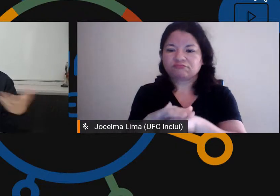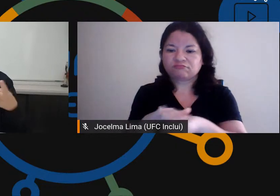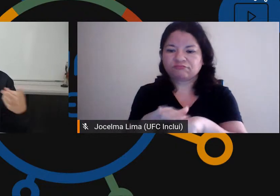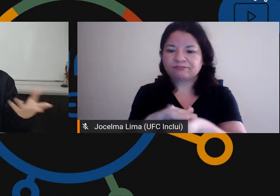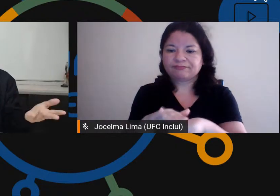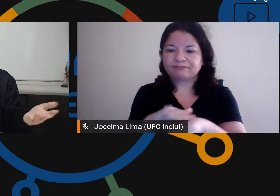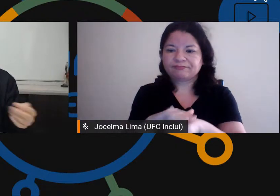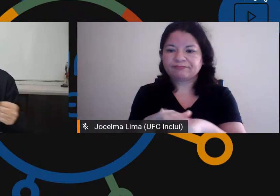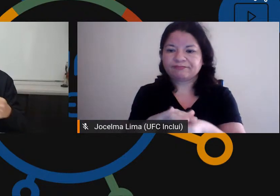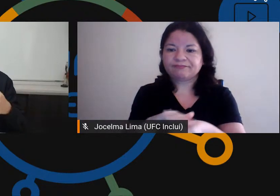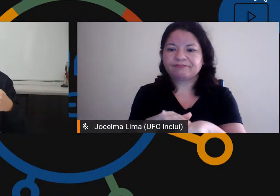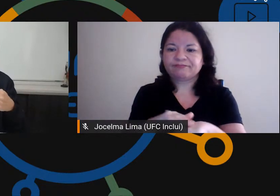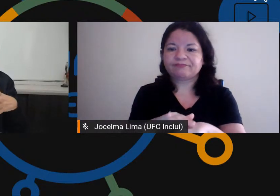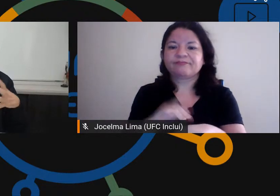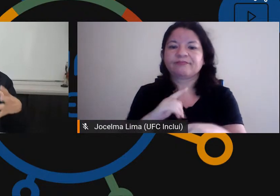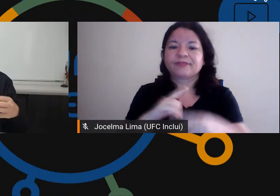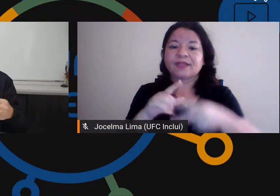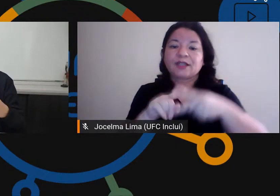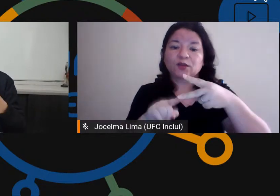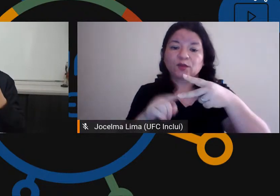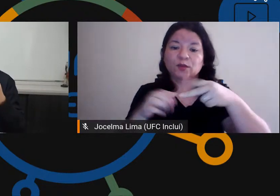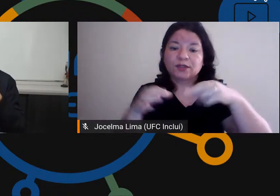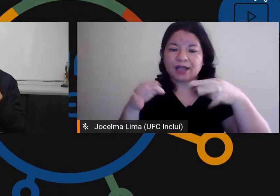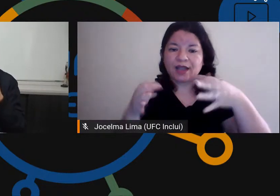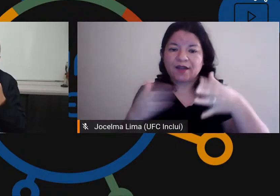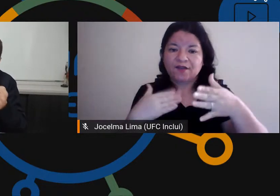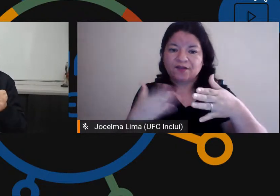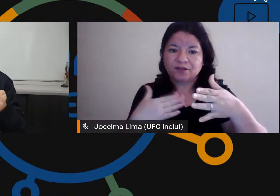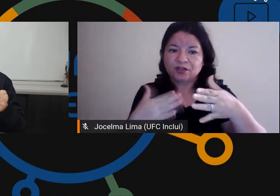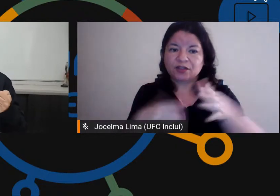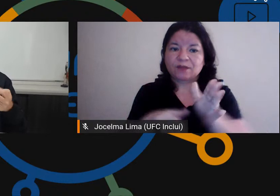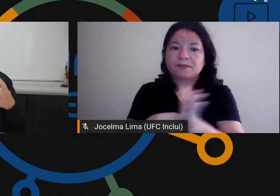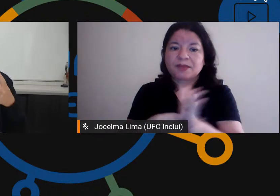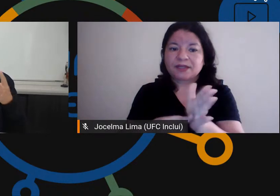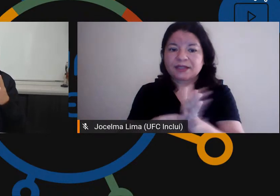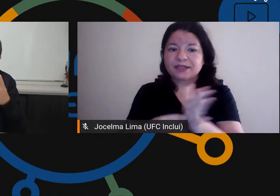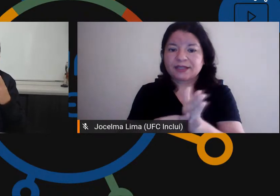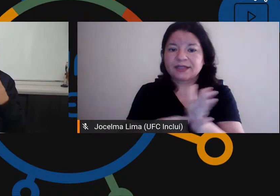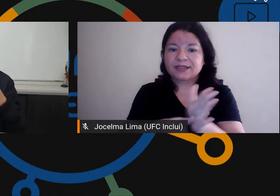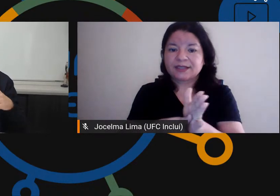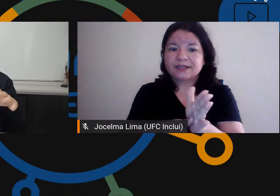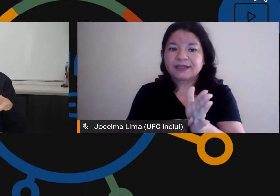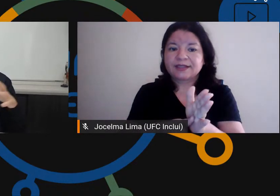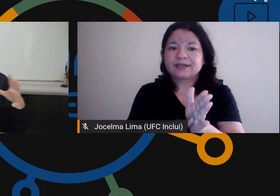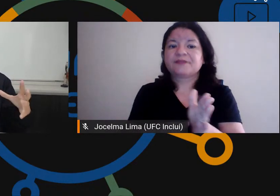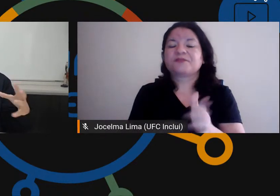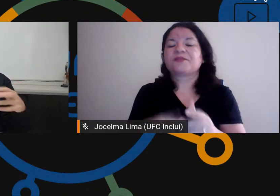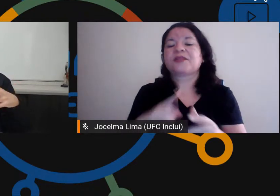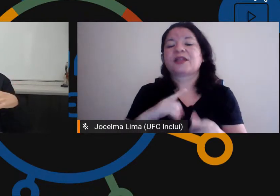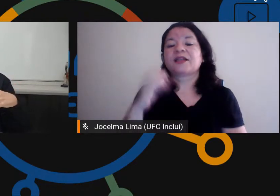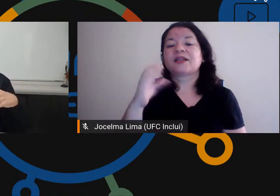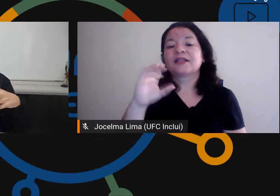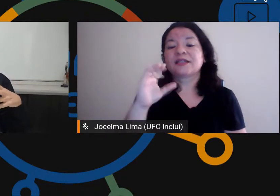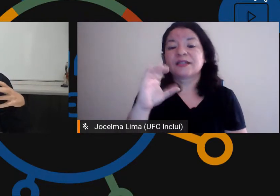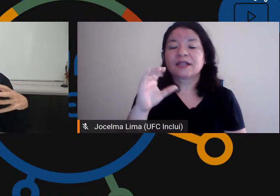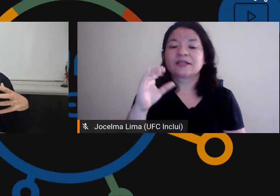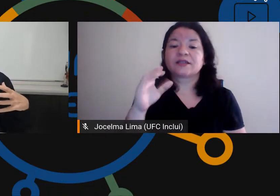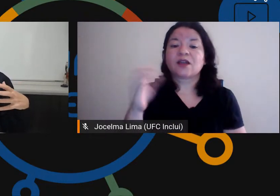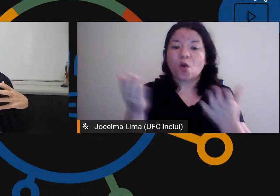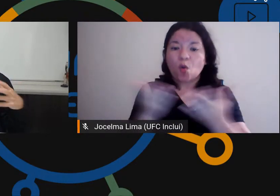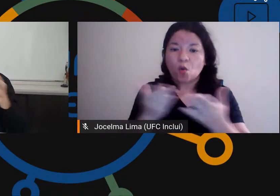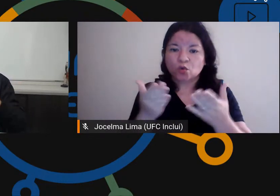Eu vou citar duas revistas importantes nessa área, Pesquisa FAPESP e Ciência Hoje. São revistas importantes que fazem